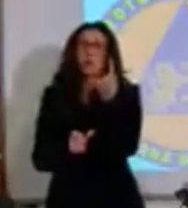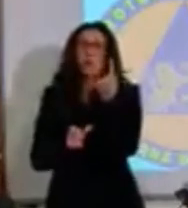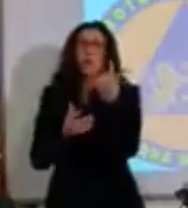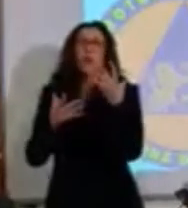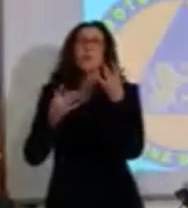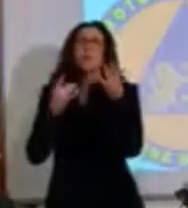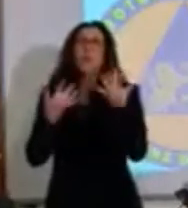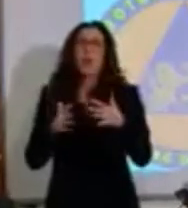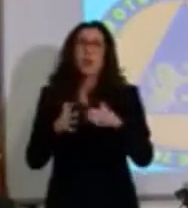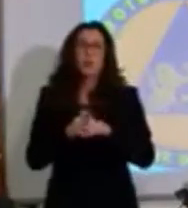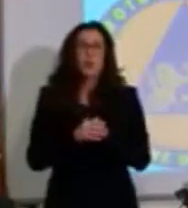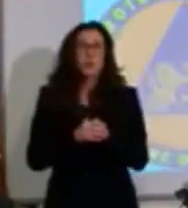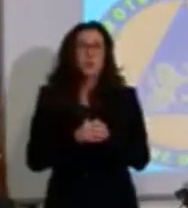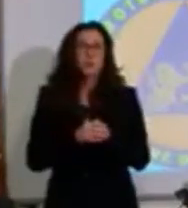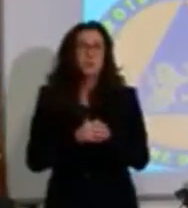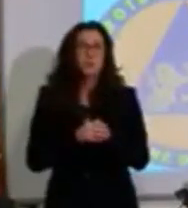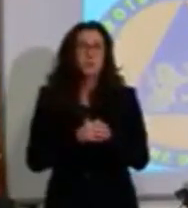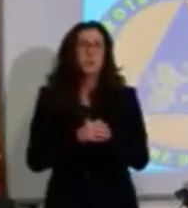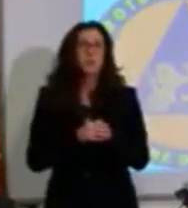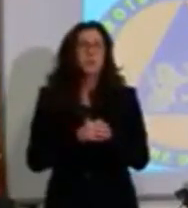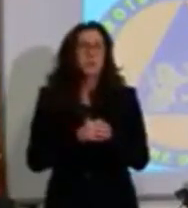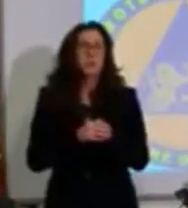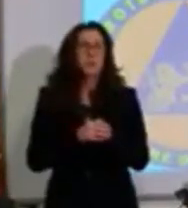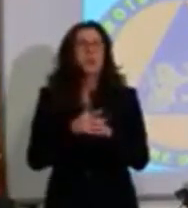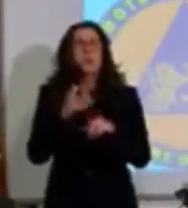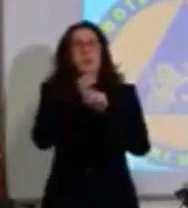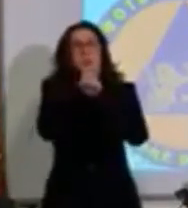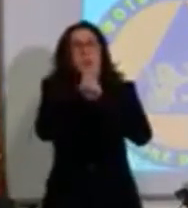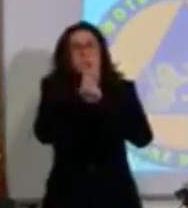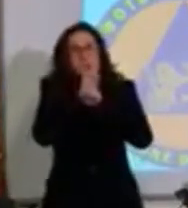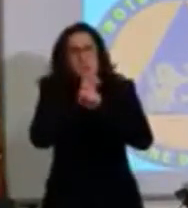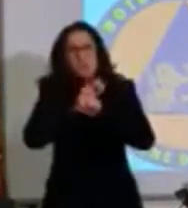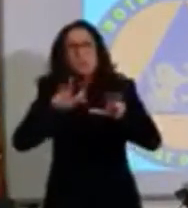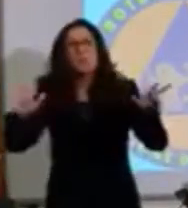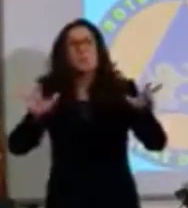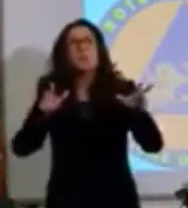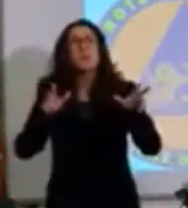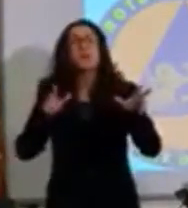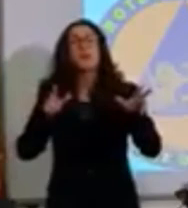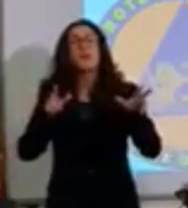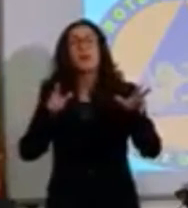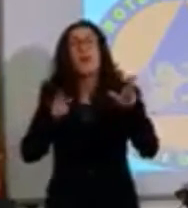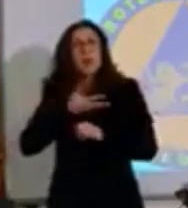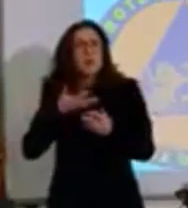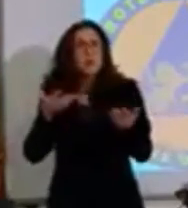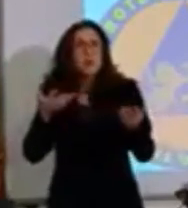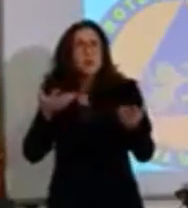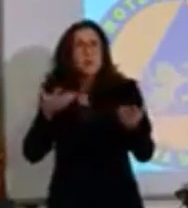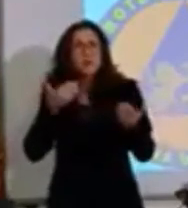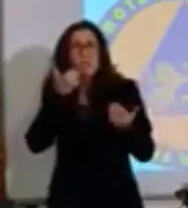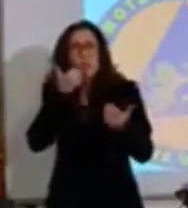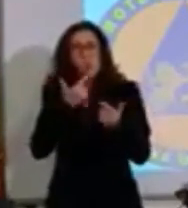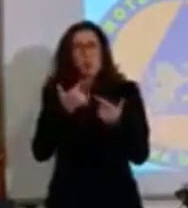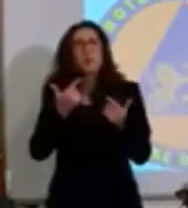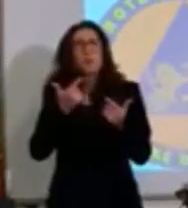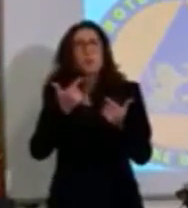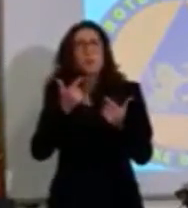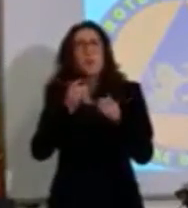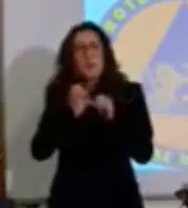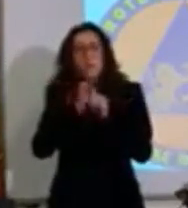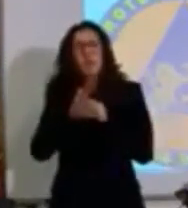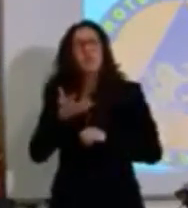l'appello che faccio e cittadini e soprattutto i giovani è quello di essere della squadra noi andiamo avanti per la nostra